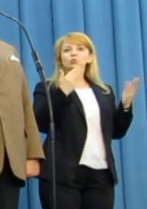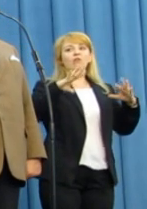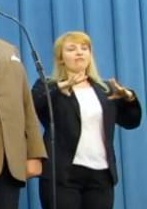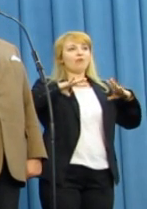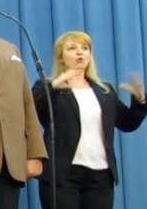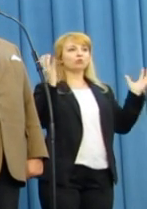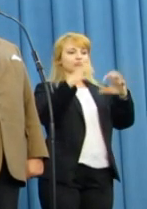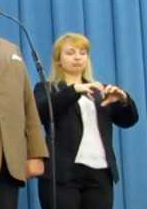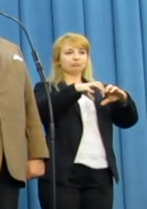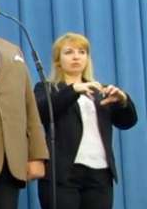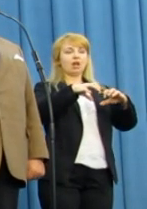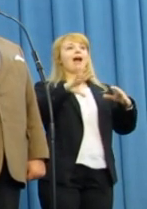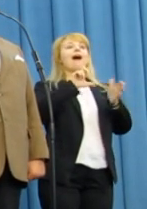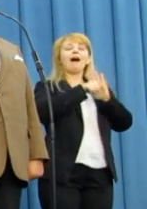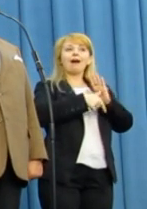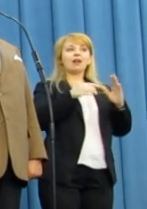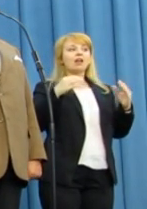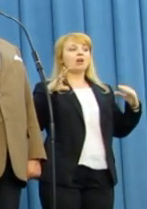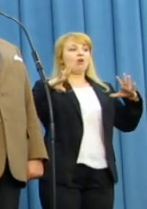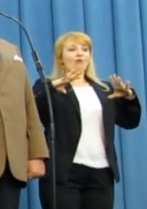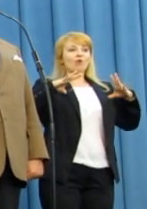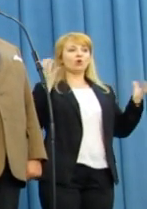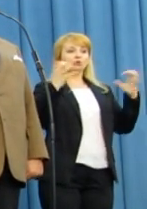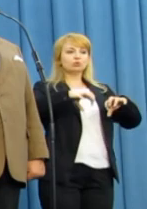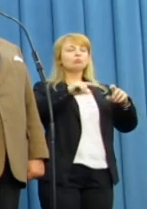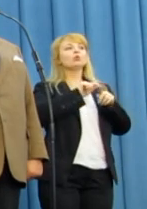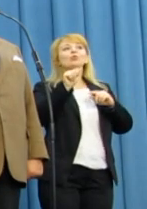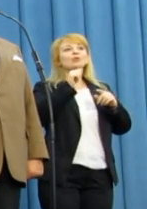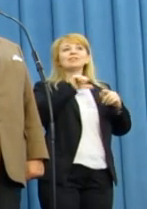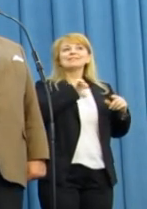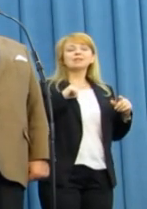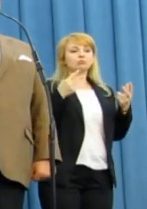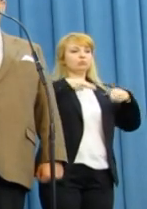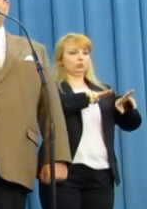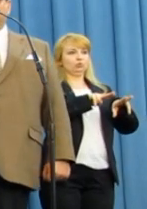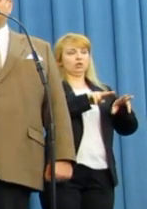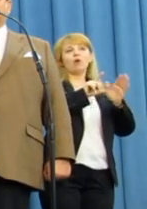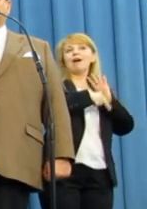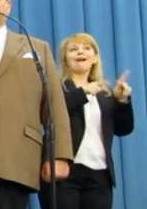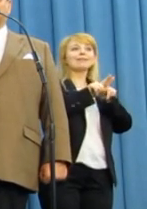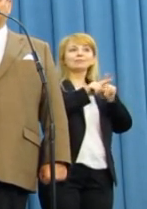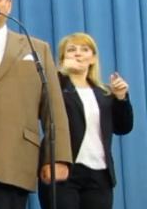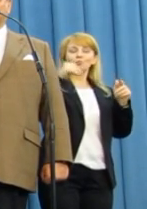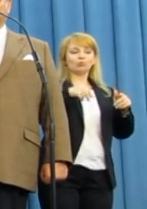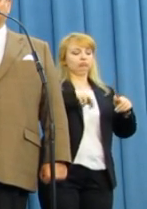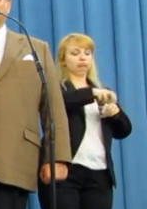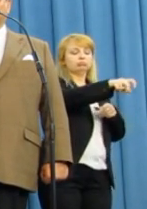zgromadzeń. Ale wolność zgromadzenia to nie jest tylko samo uczestnictwo, ale też możliwość dojścia na